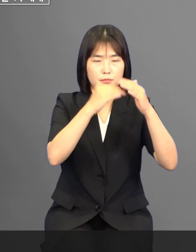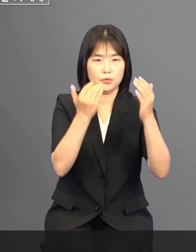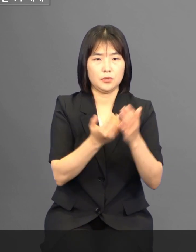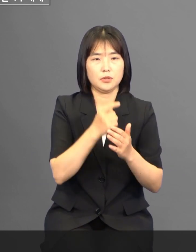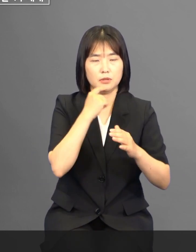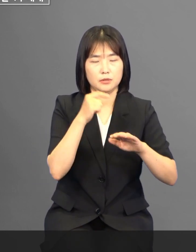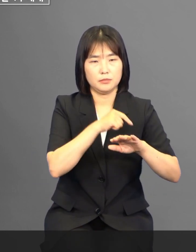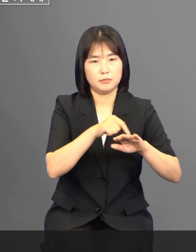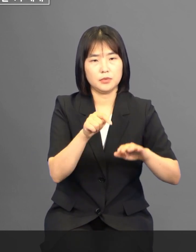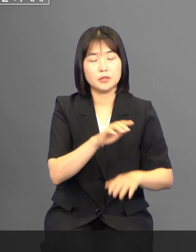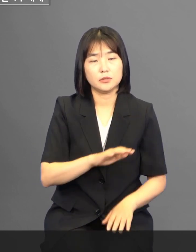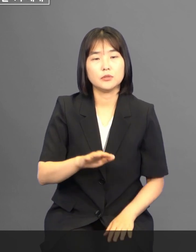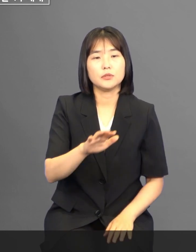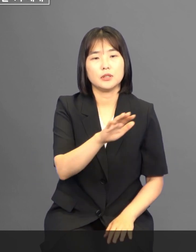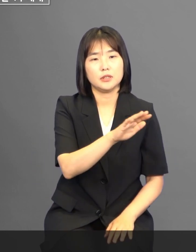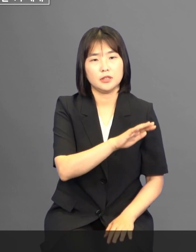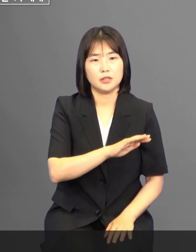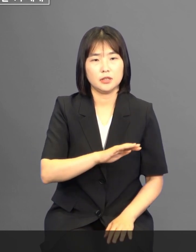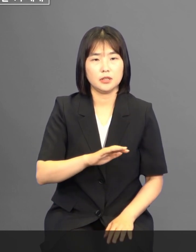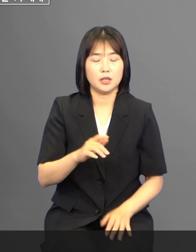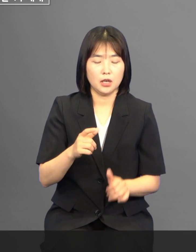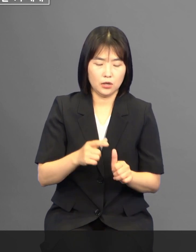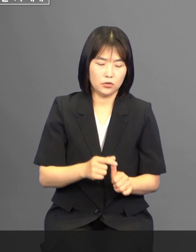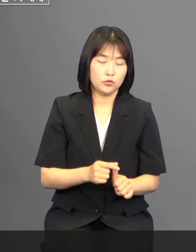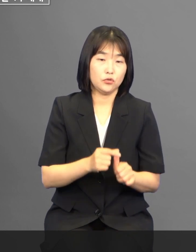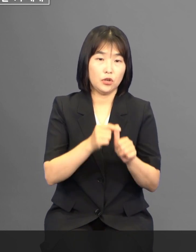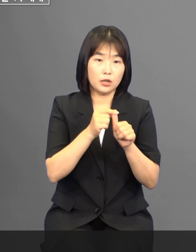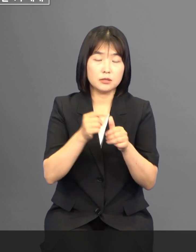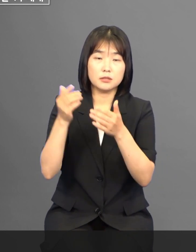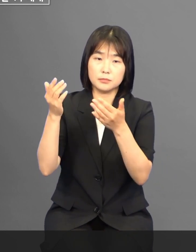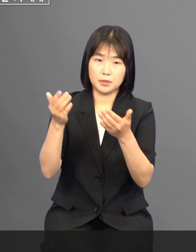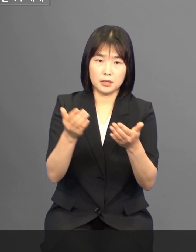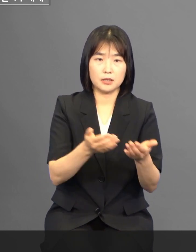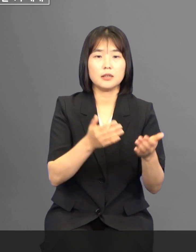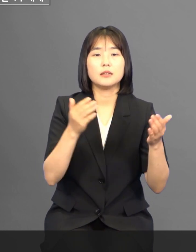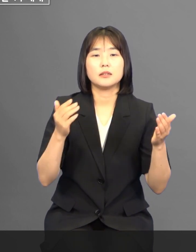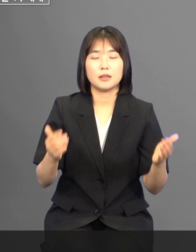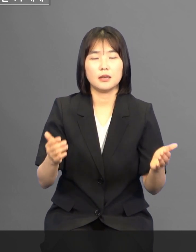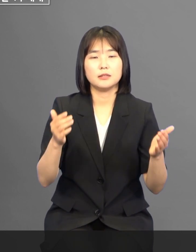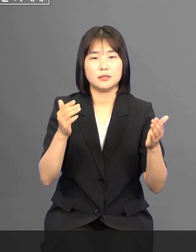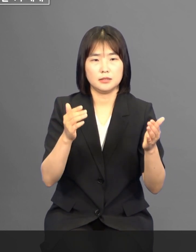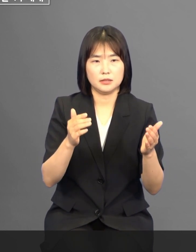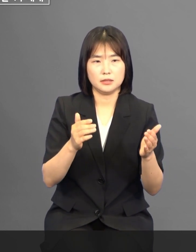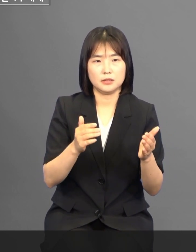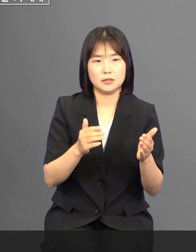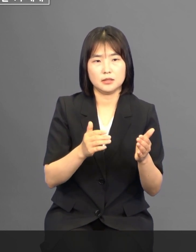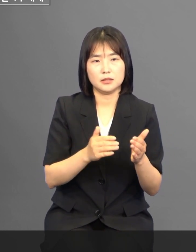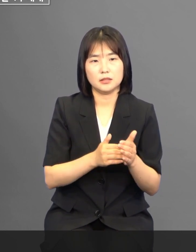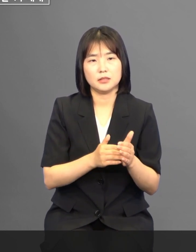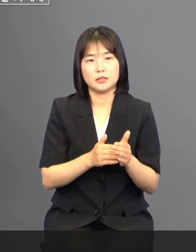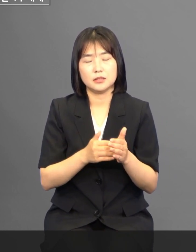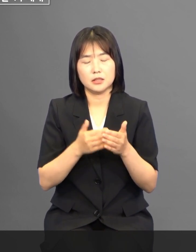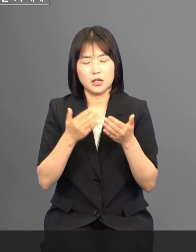세상 모든 민족이 구원을 얻기까지